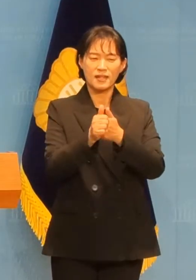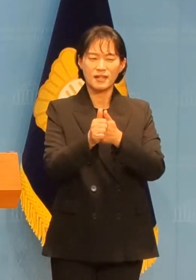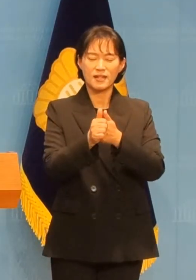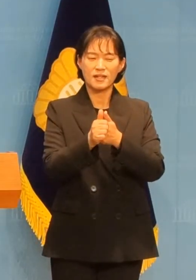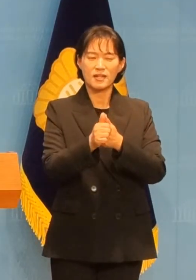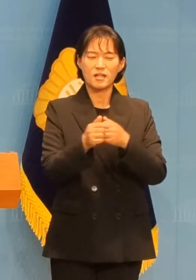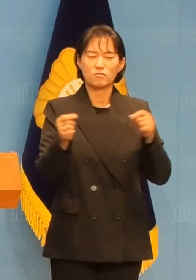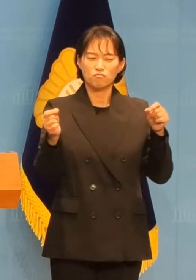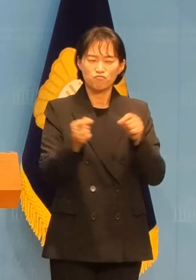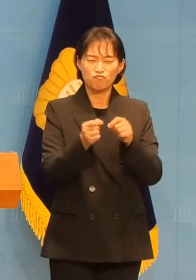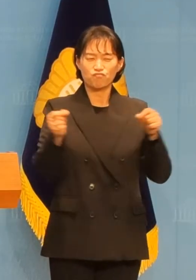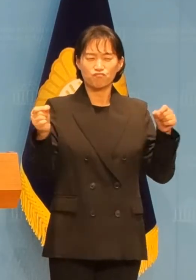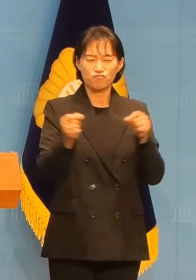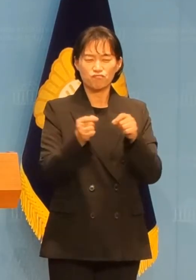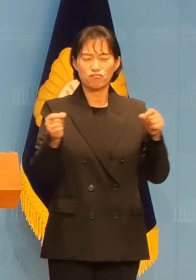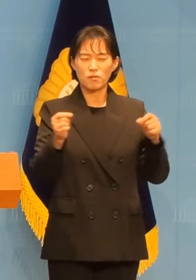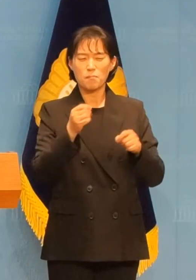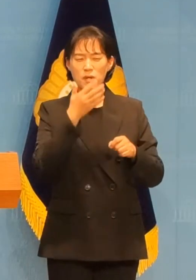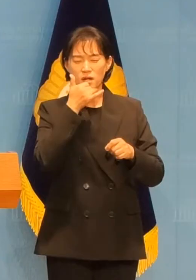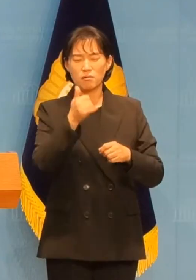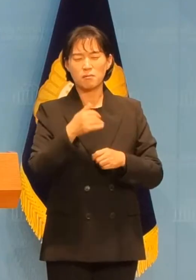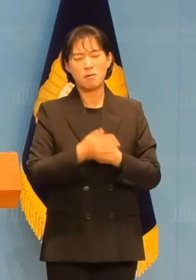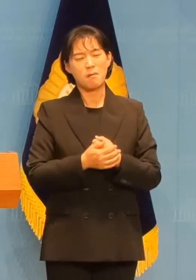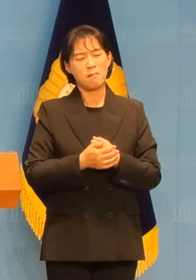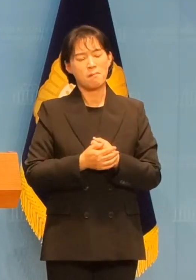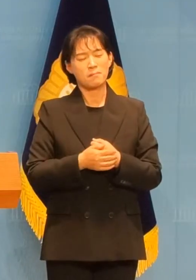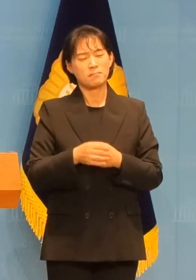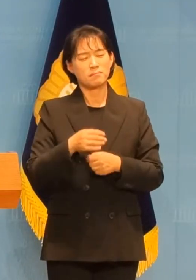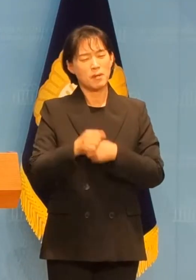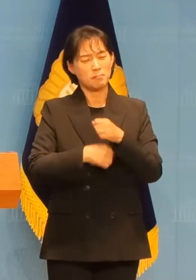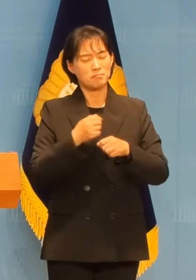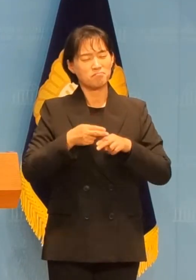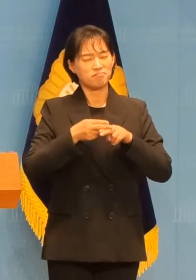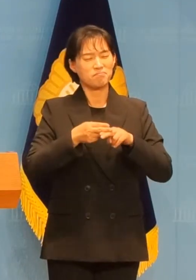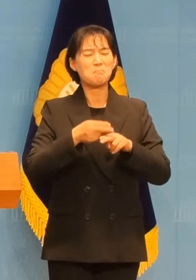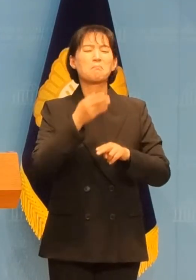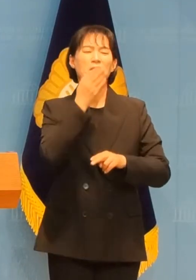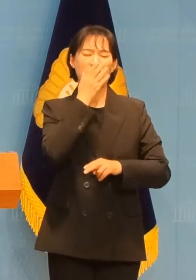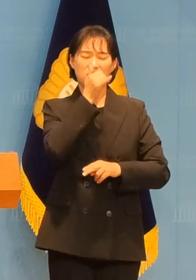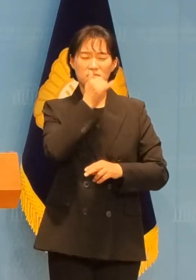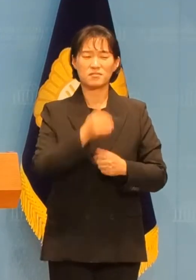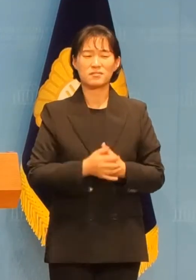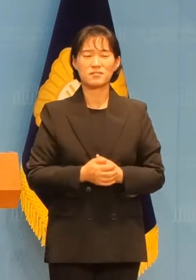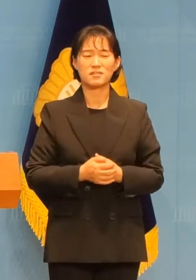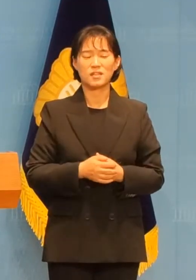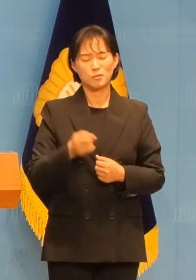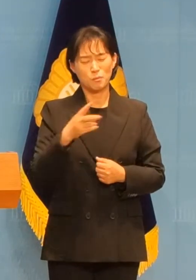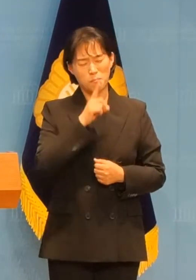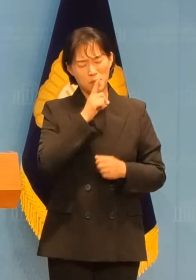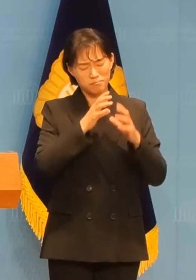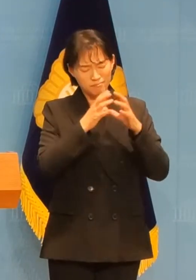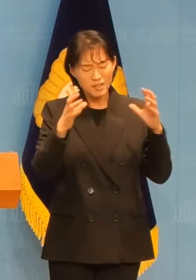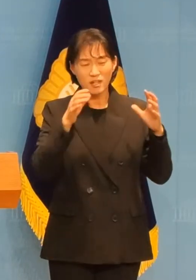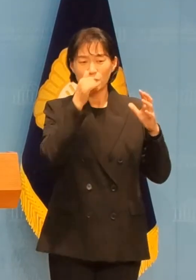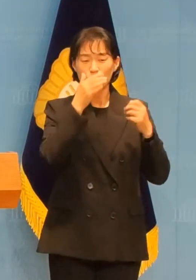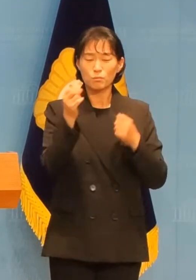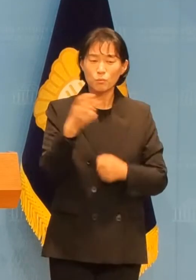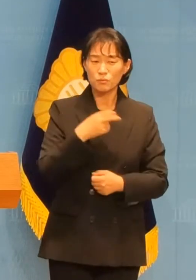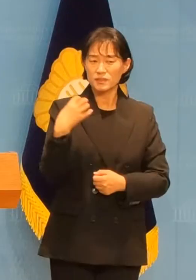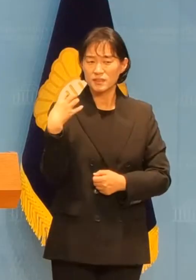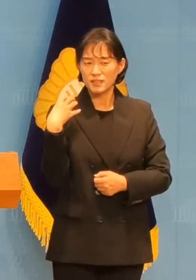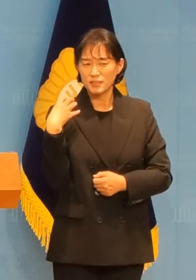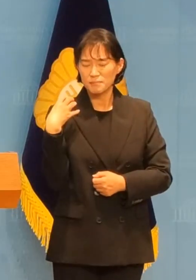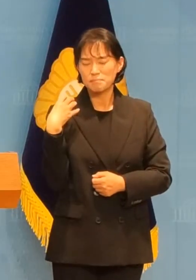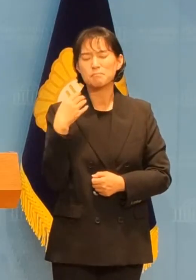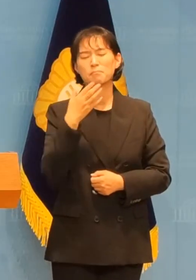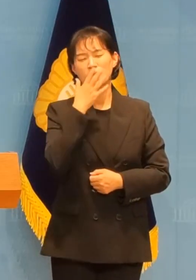있는 지극히 자의적인 영역이기 때문입니다. 또 논란 소지가 있거나 책임이 따를 수